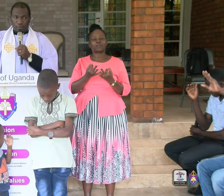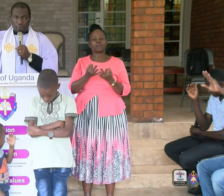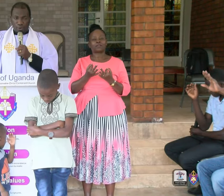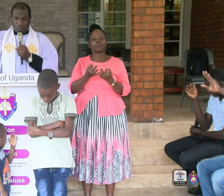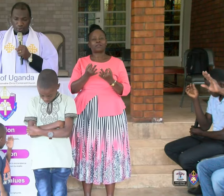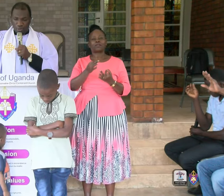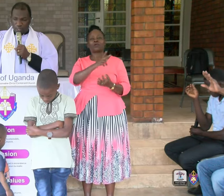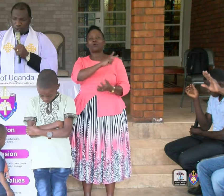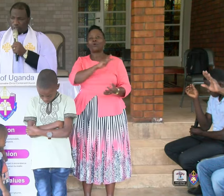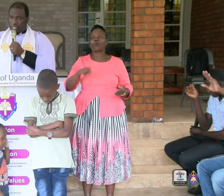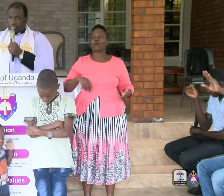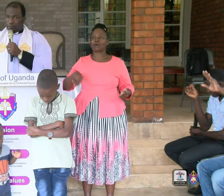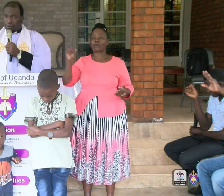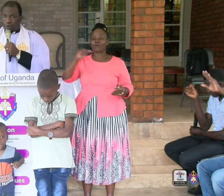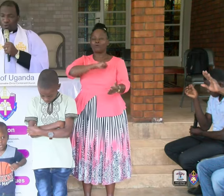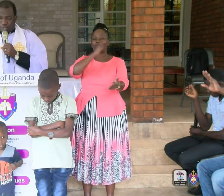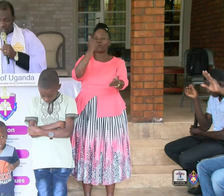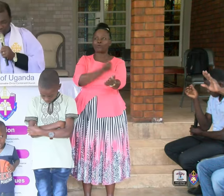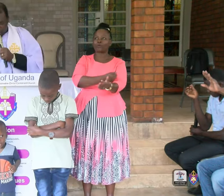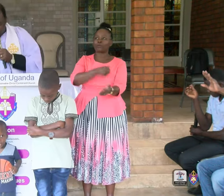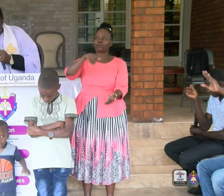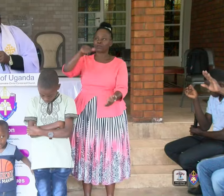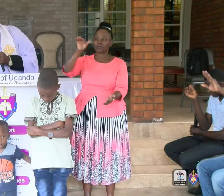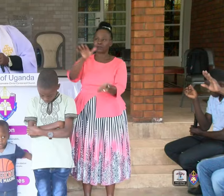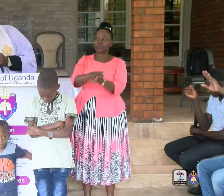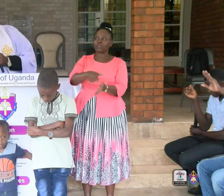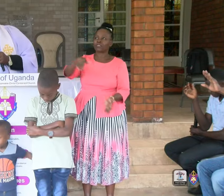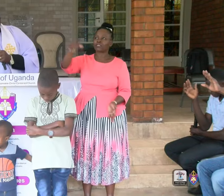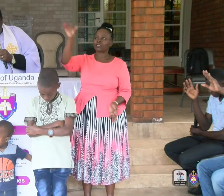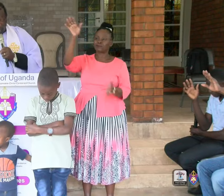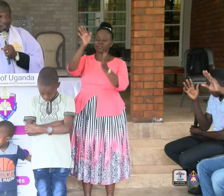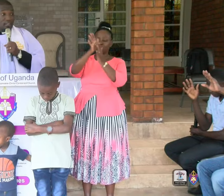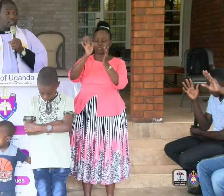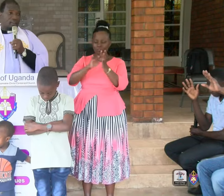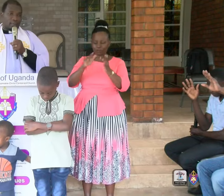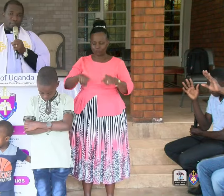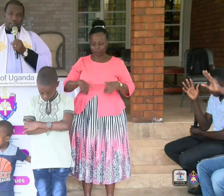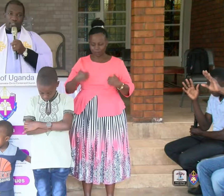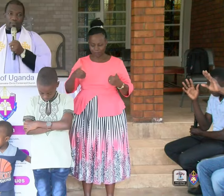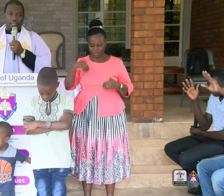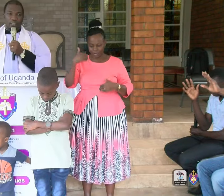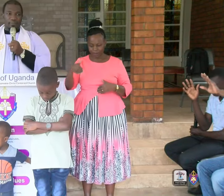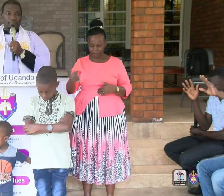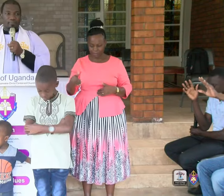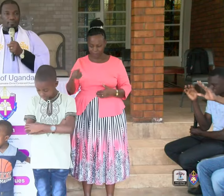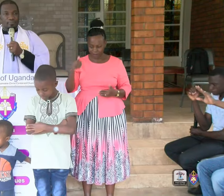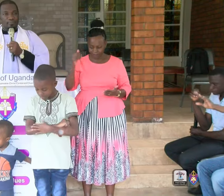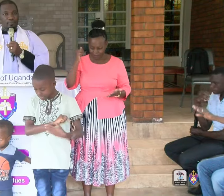Obwakabaka bubwo n'obuyinza bubwo n'ekitiibwa kyo Yesu mulamu bw'abaana emirembe n'emirembe.